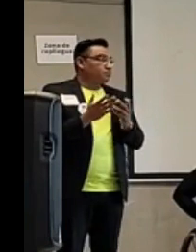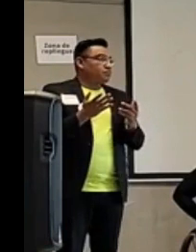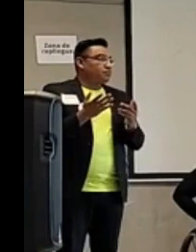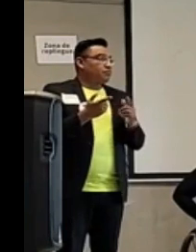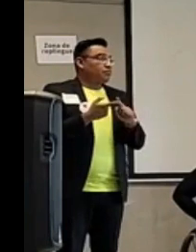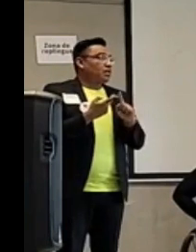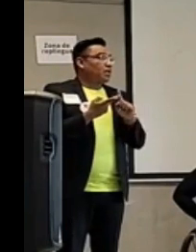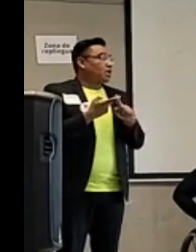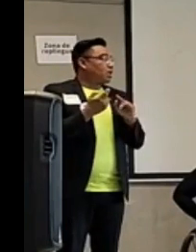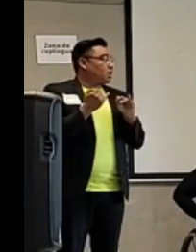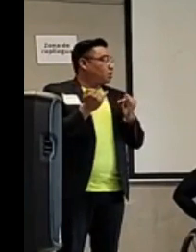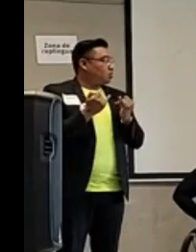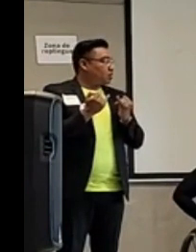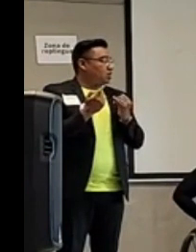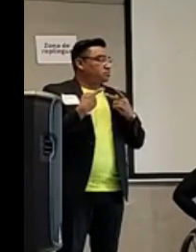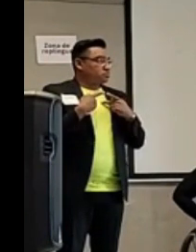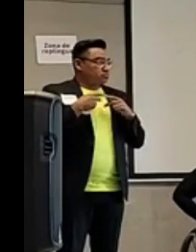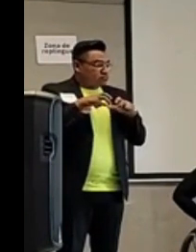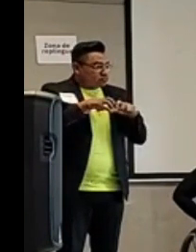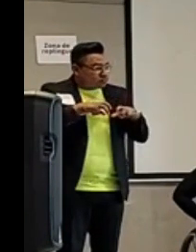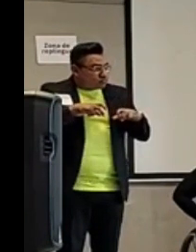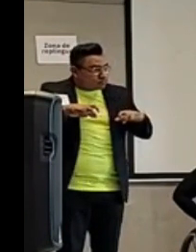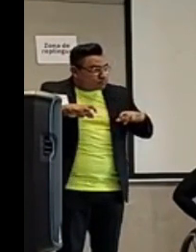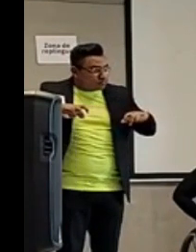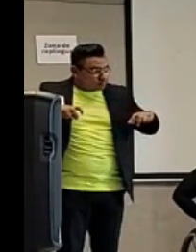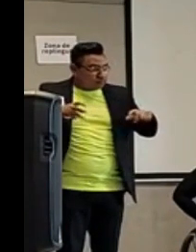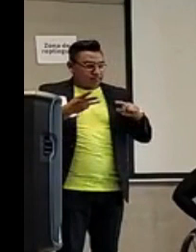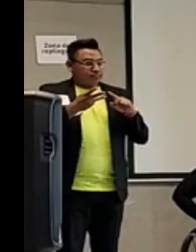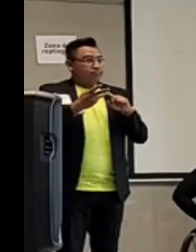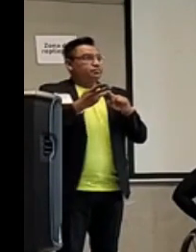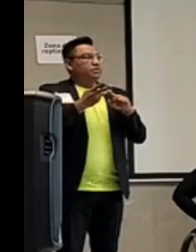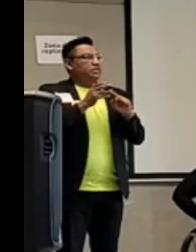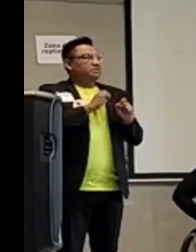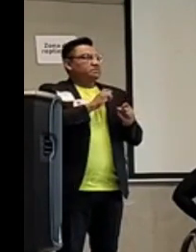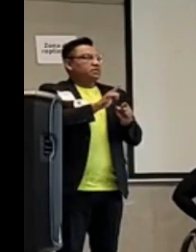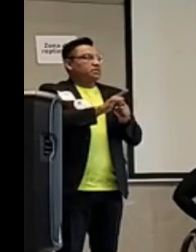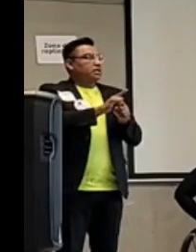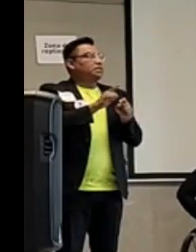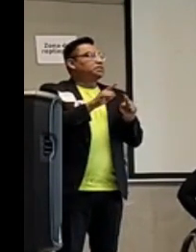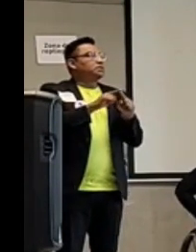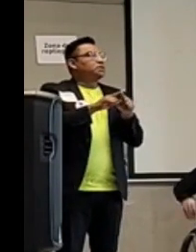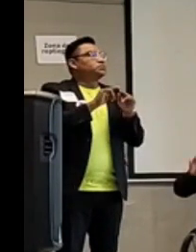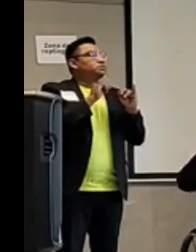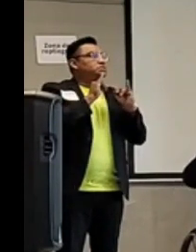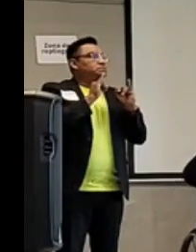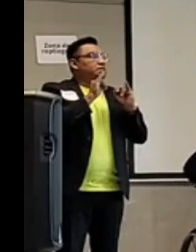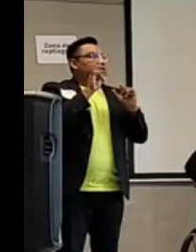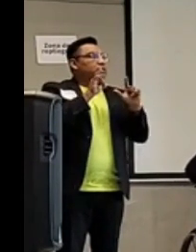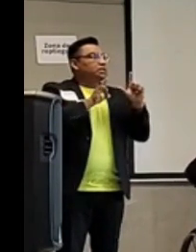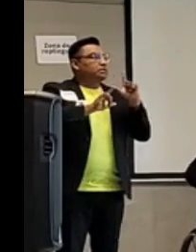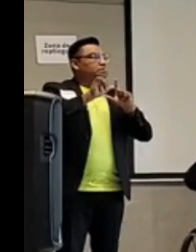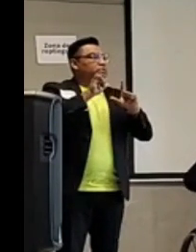compañeros que estuvieron aquí en el panel conmigo y especialmente a los intérpretes de lengua de señas que son